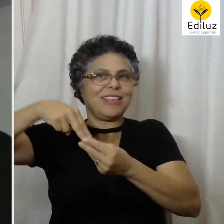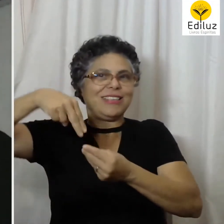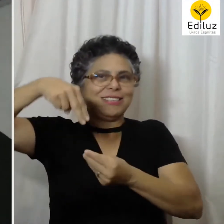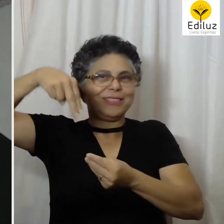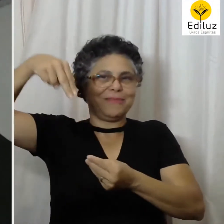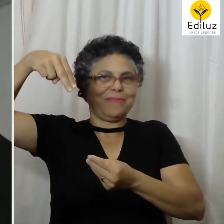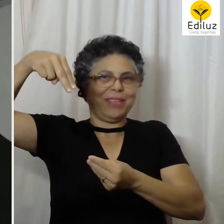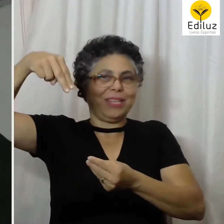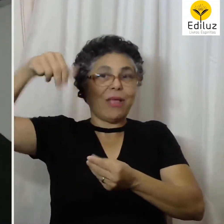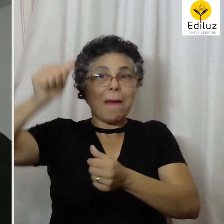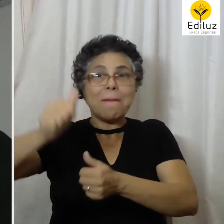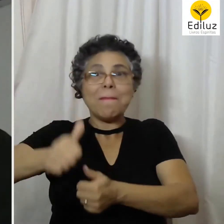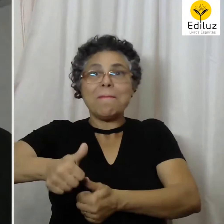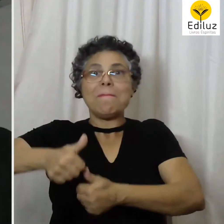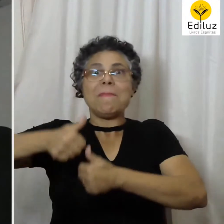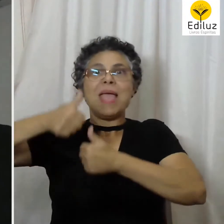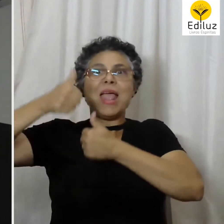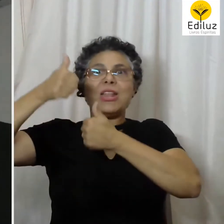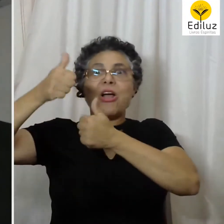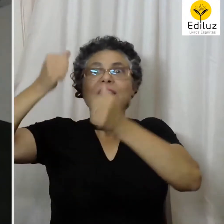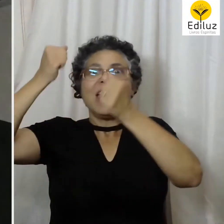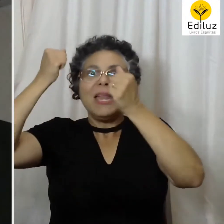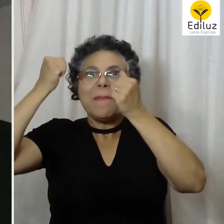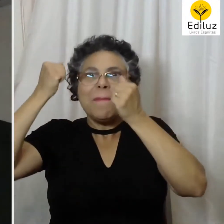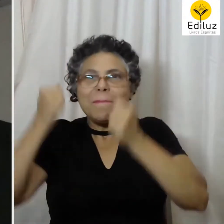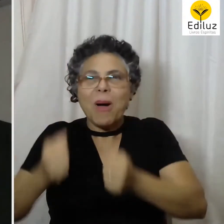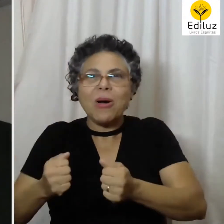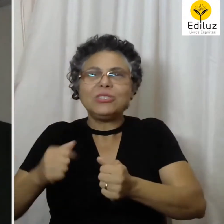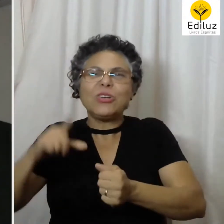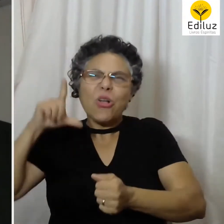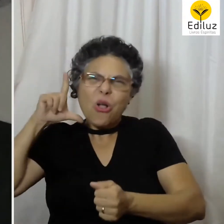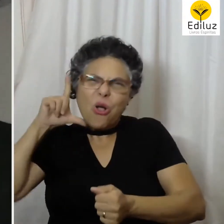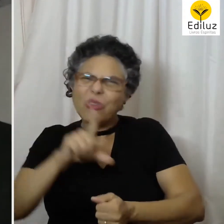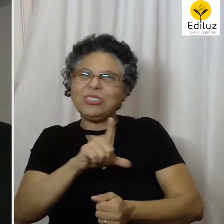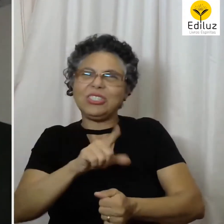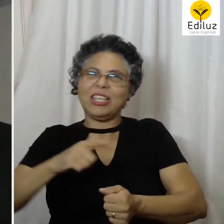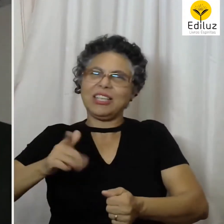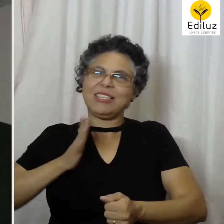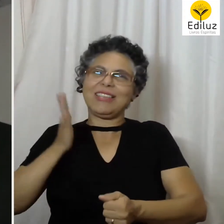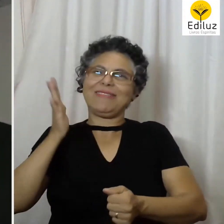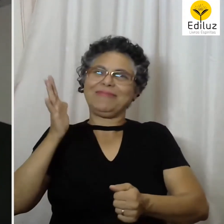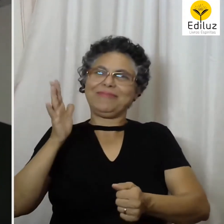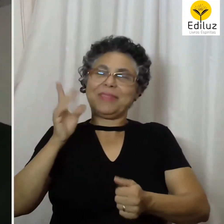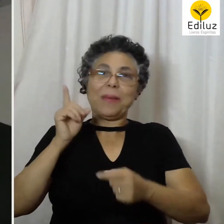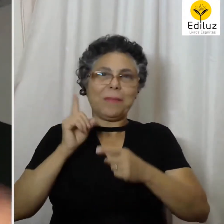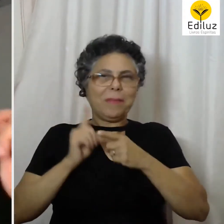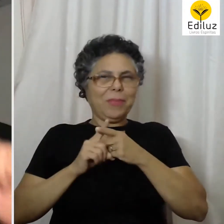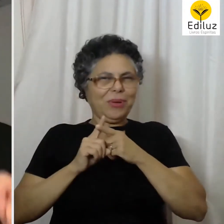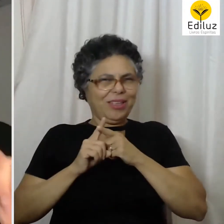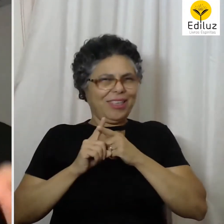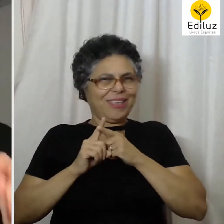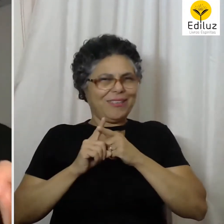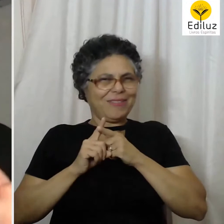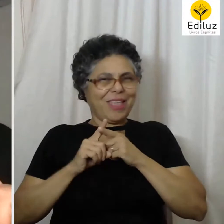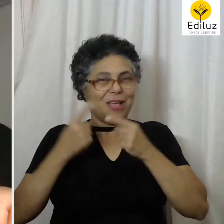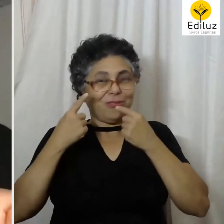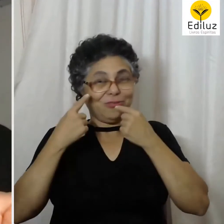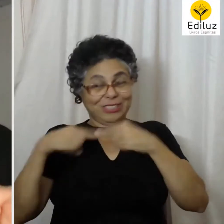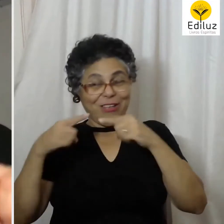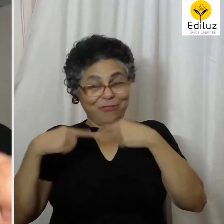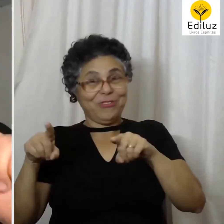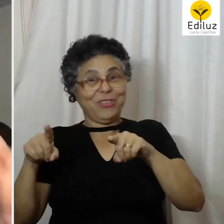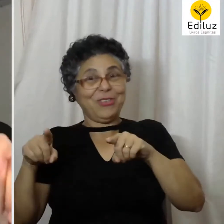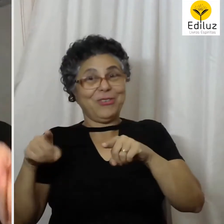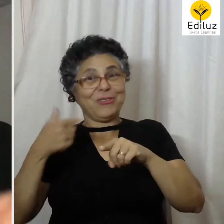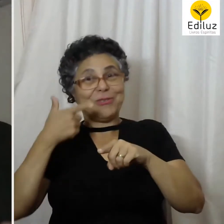a ser o melhor que ele possa vir a ser. Porque assim, outro desafio dos pais